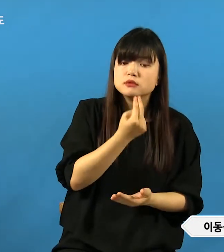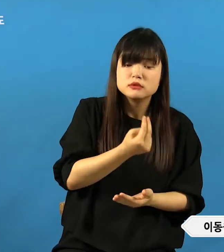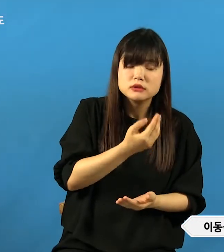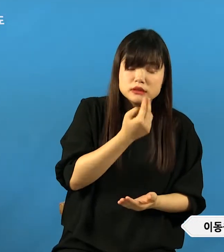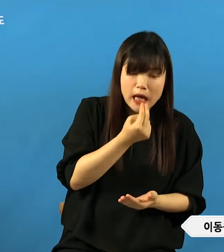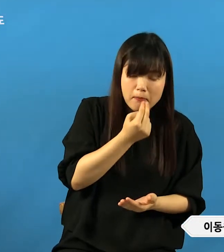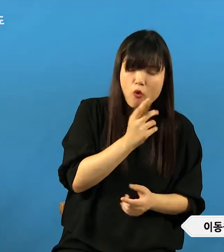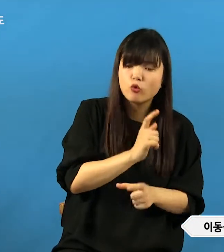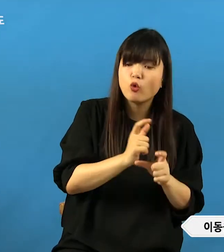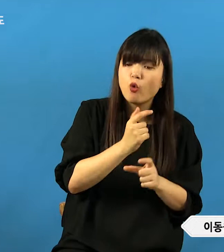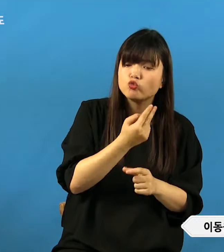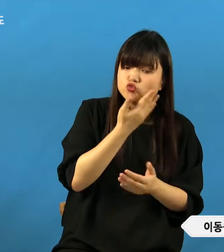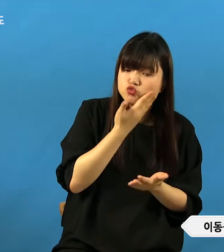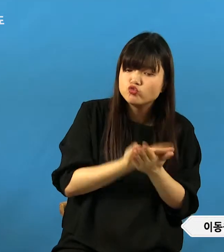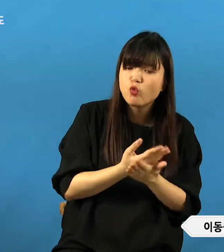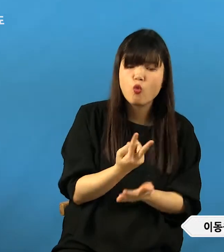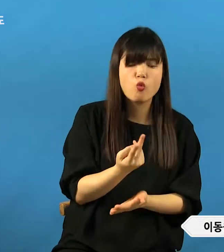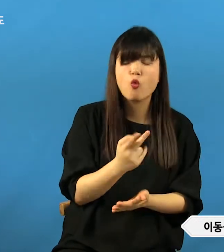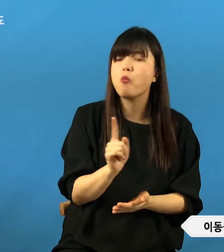더 중요하오?